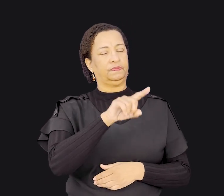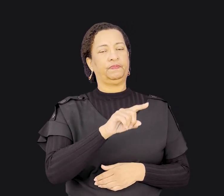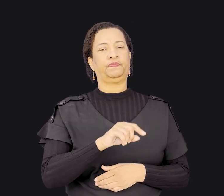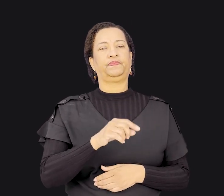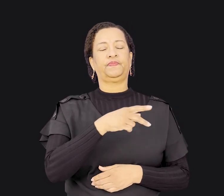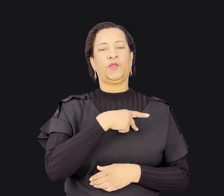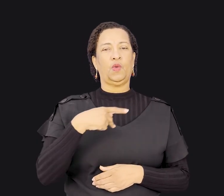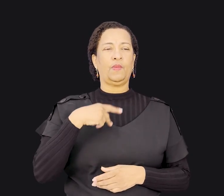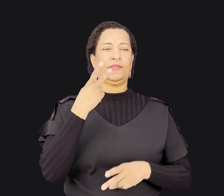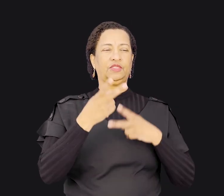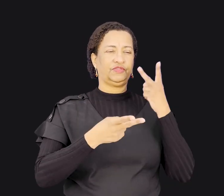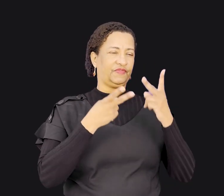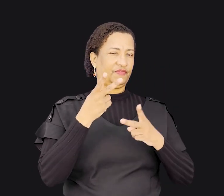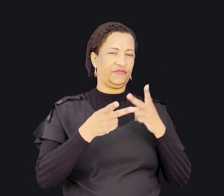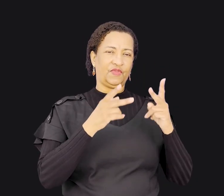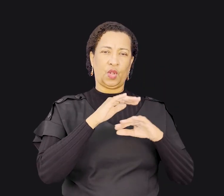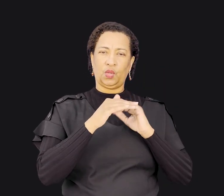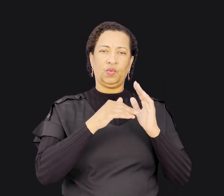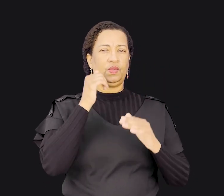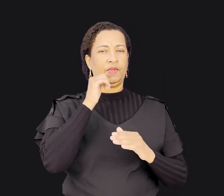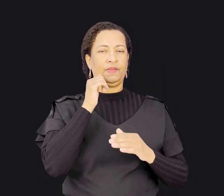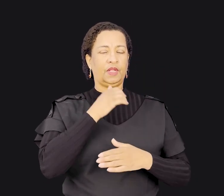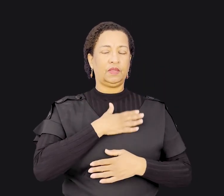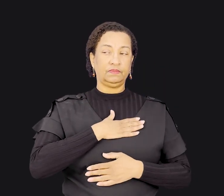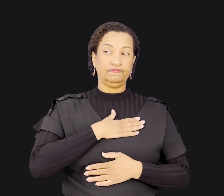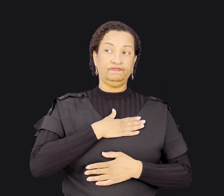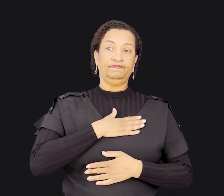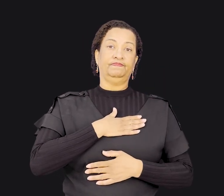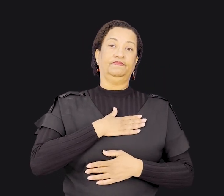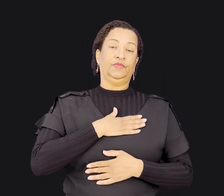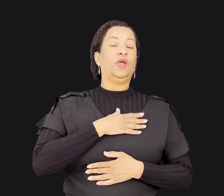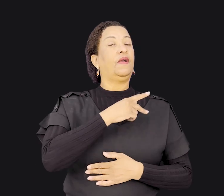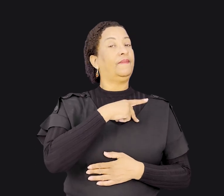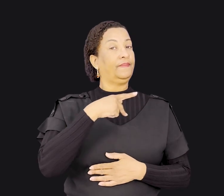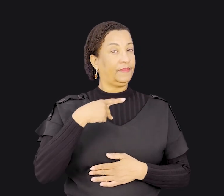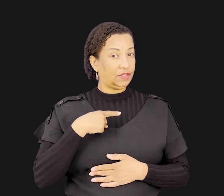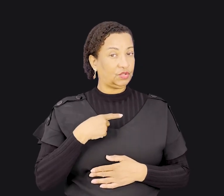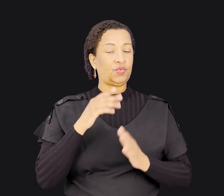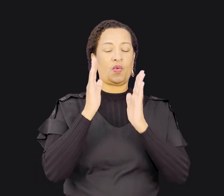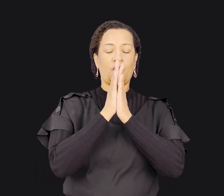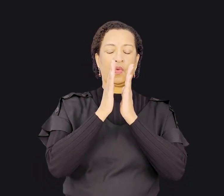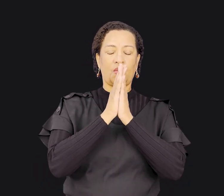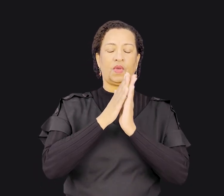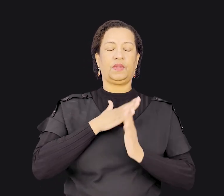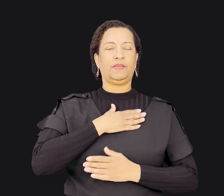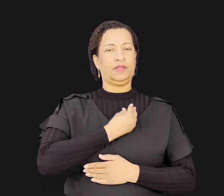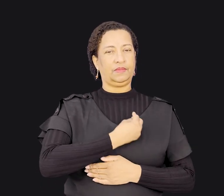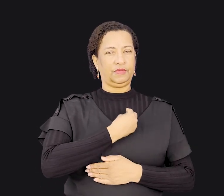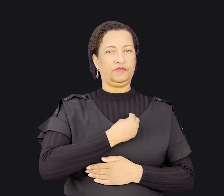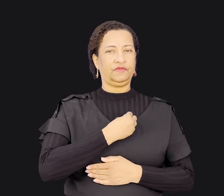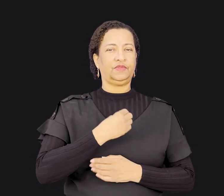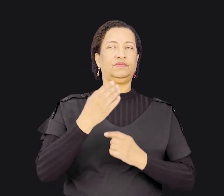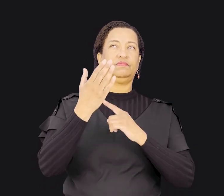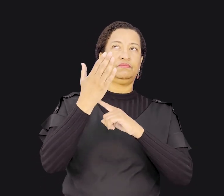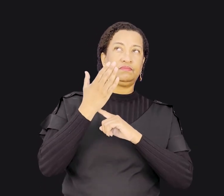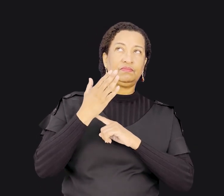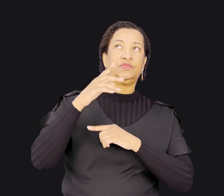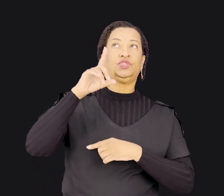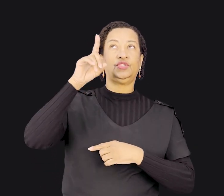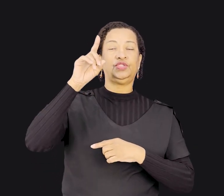disse tudo isso para aquela mulher. Ela deu um suspiro e disse: "Pastor, ore por mim. Com a ajuda de Deus, vou fazer